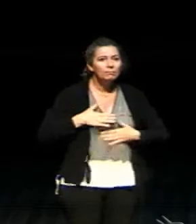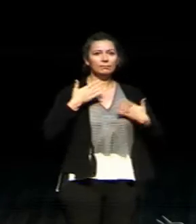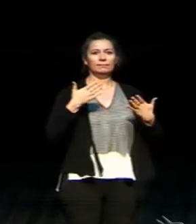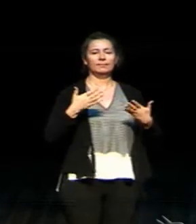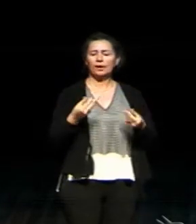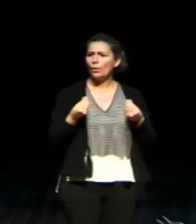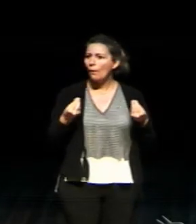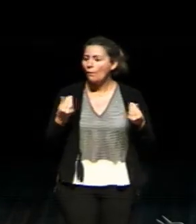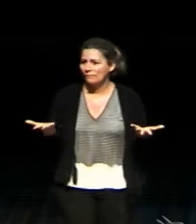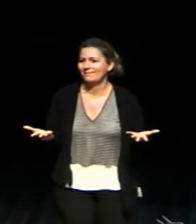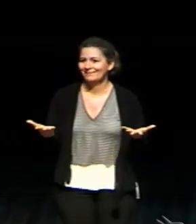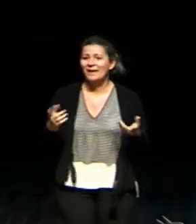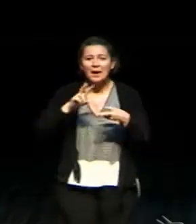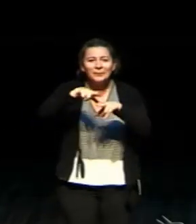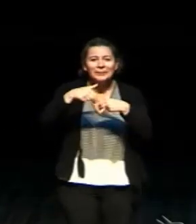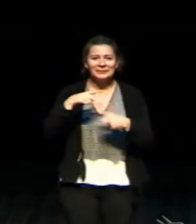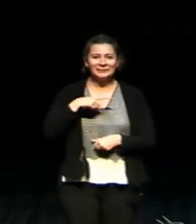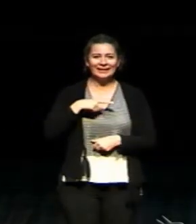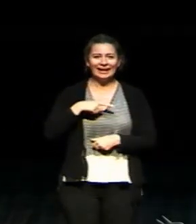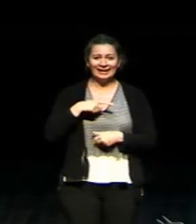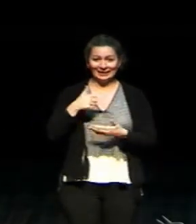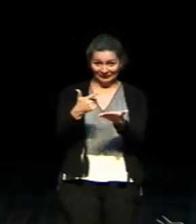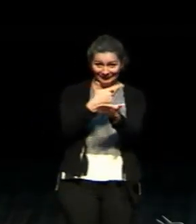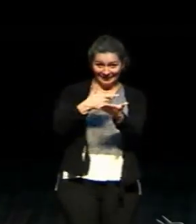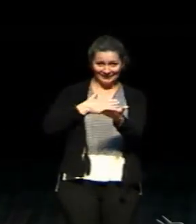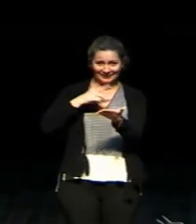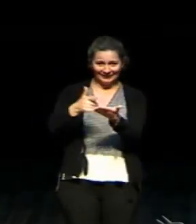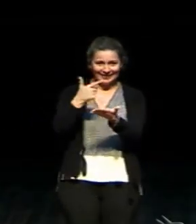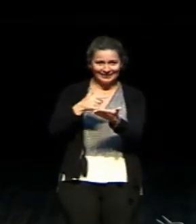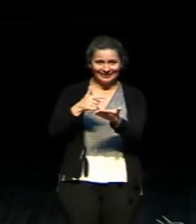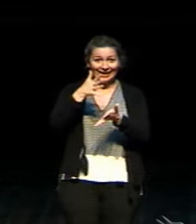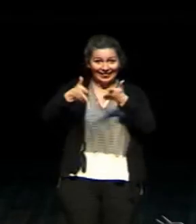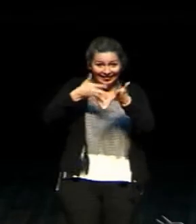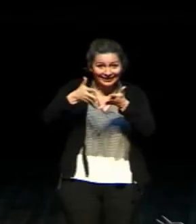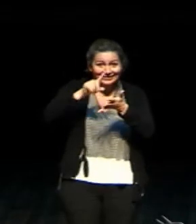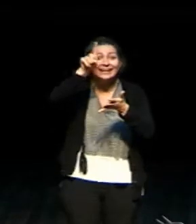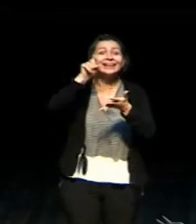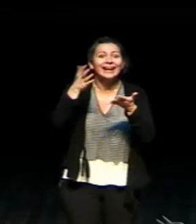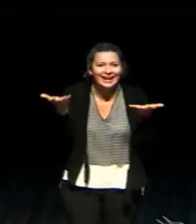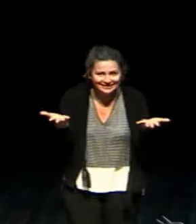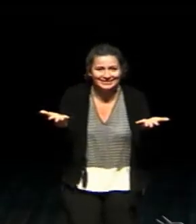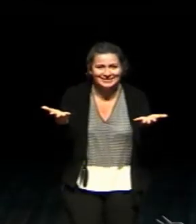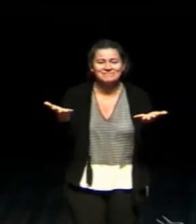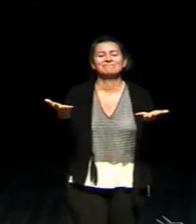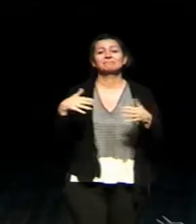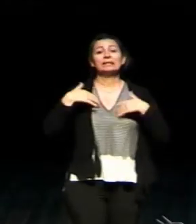E quando eu voltei dos Estados Unidos, dos meus estudos, eu tive a notícia que já tinha